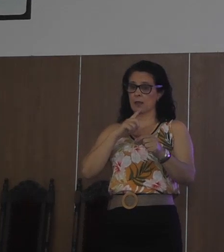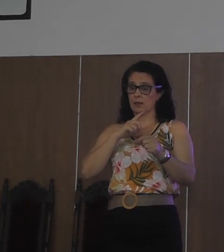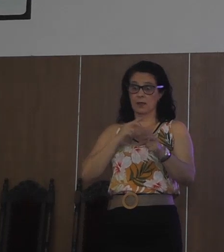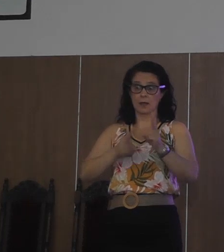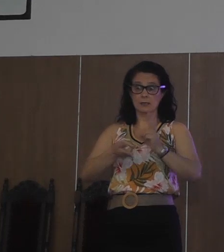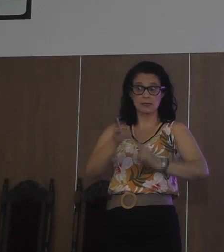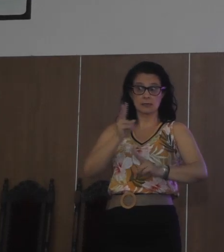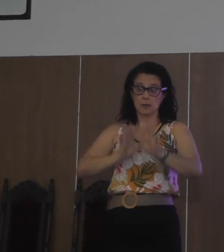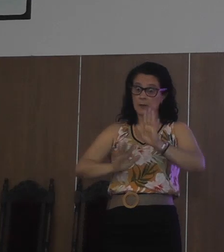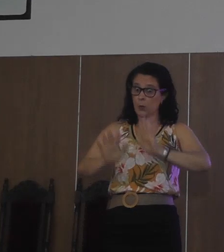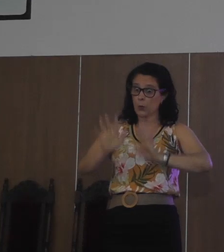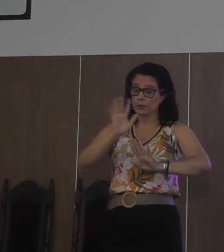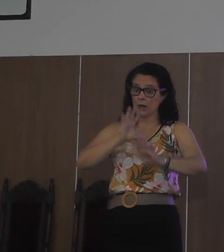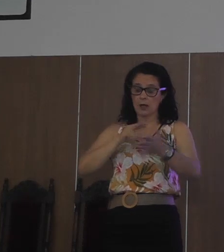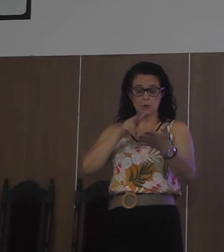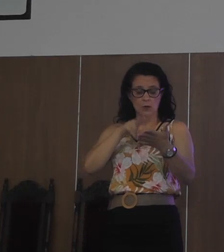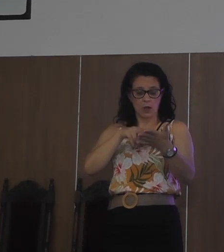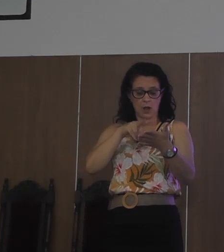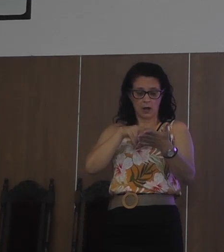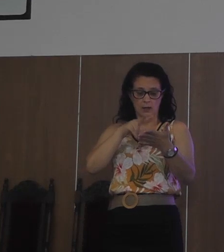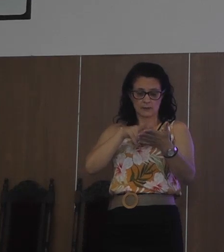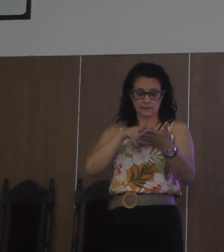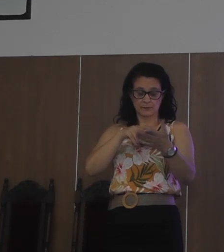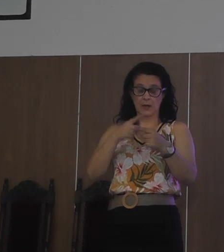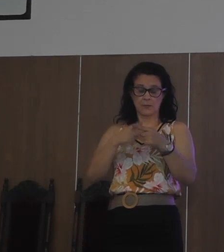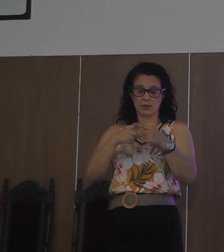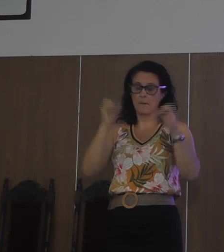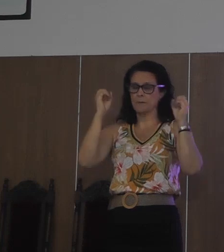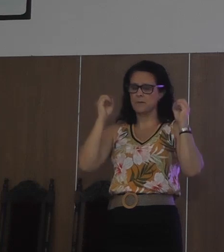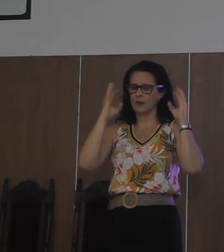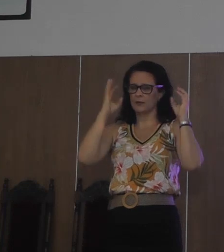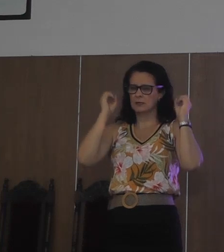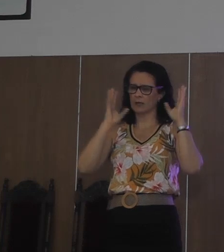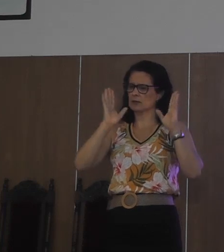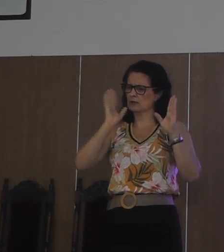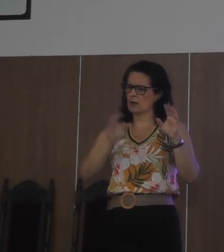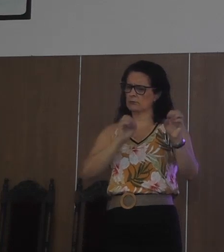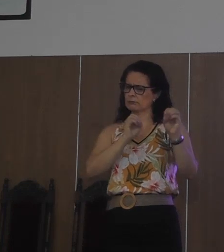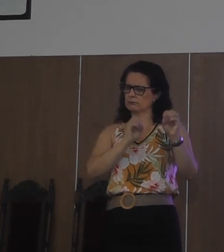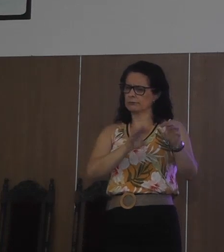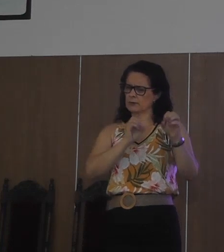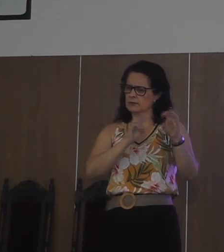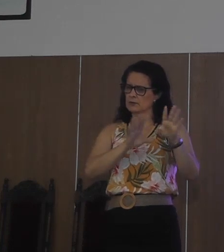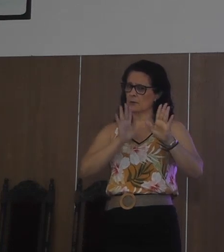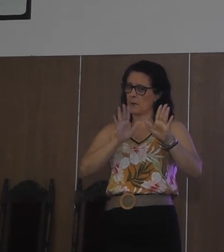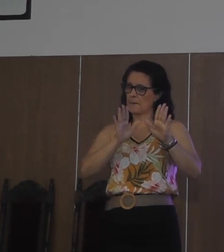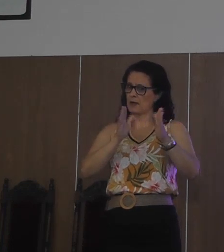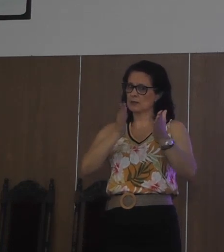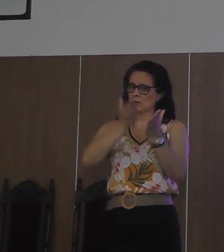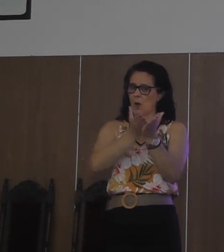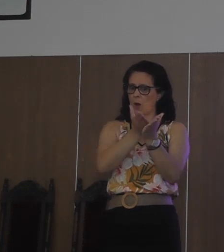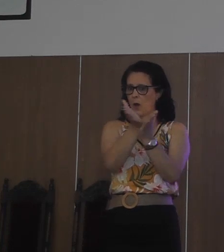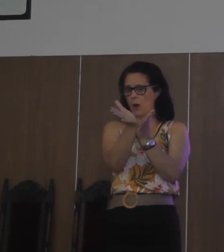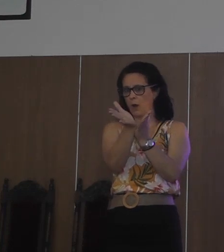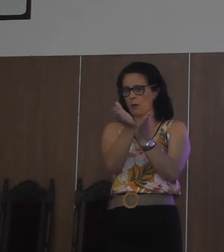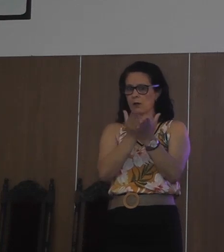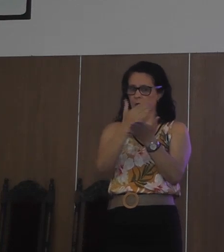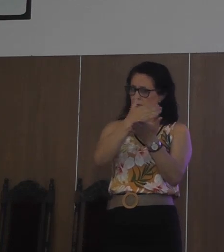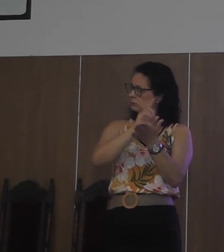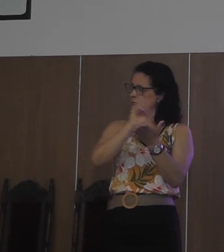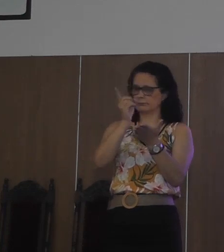servo Moisés te ordenou. Dela não te desvies, nem para a direita, nem para a